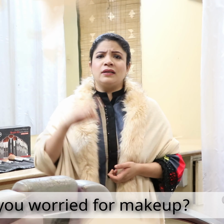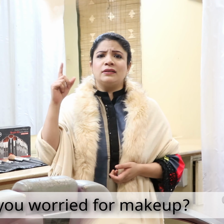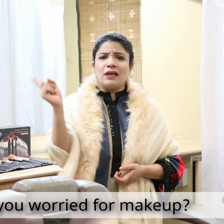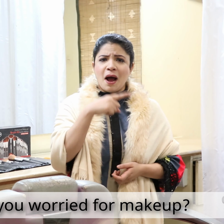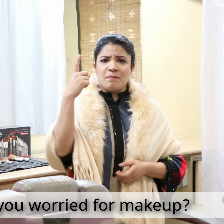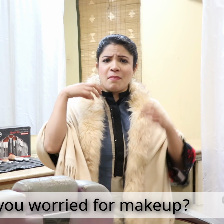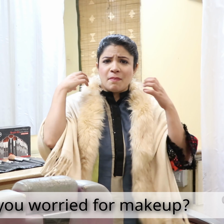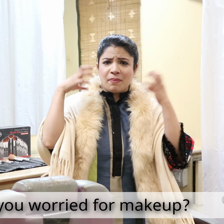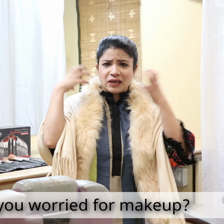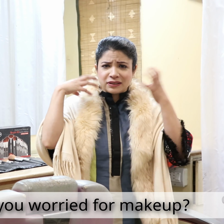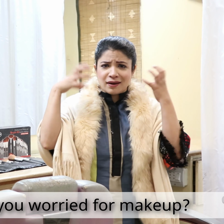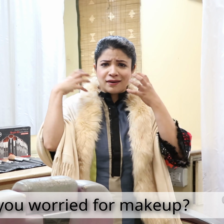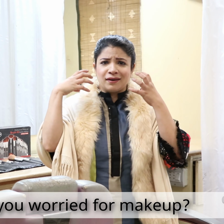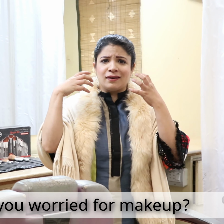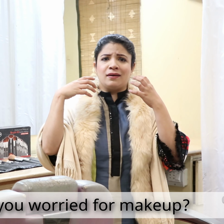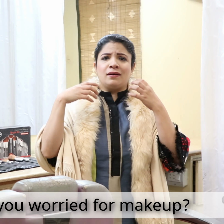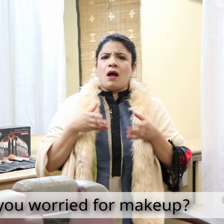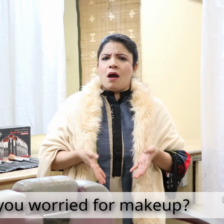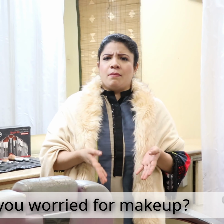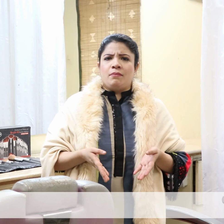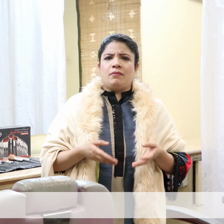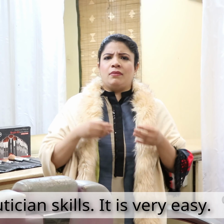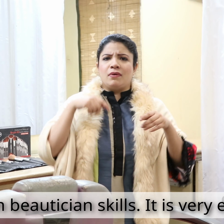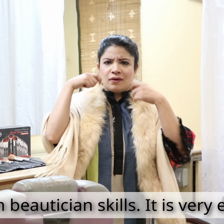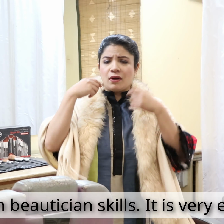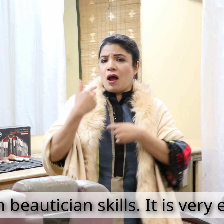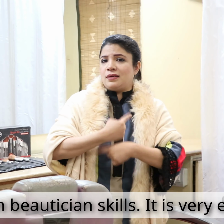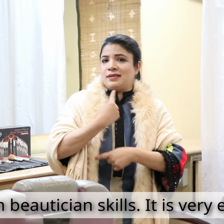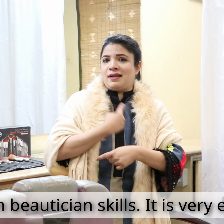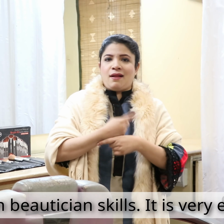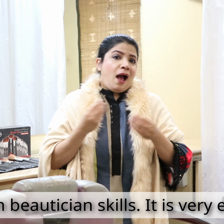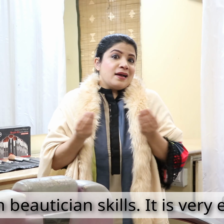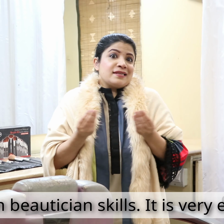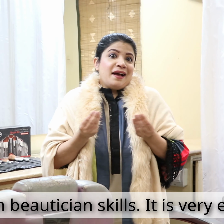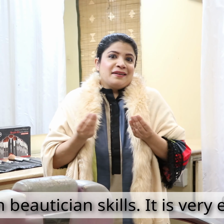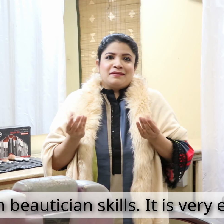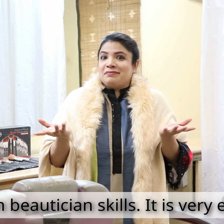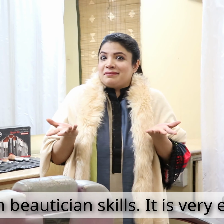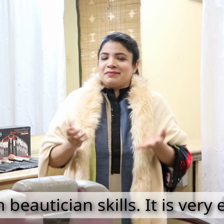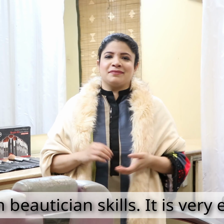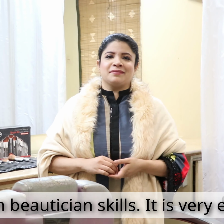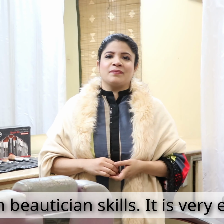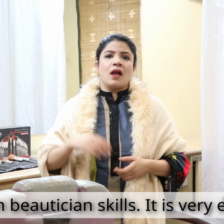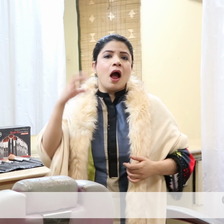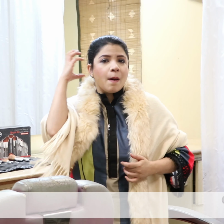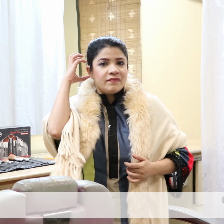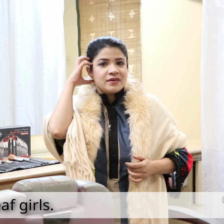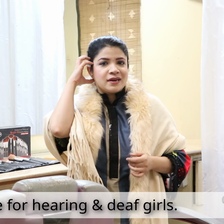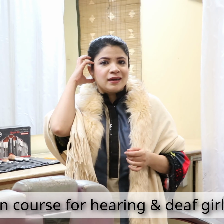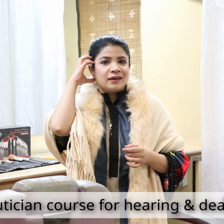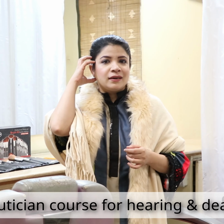क्या आप मेकअप के लिए परेशान हैं? अब आप भी ब्यूटीशियन स्किल्स सीख सकते हैं। ये बहुत आसान है। हमसा फाउंडेशन